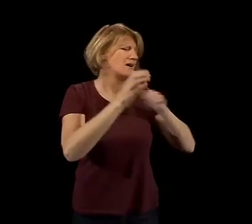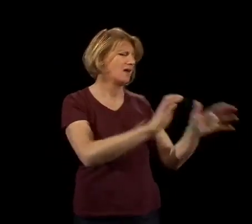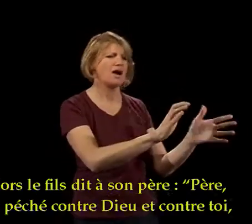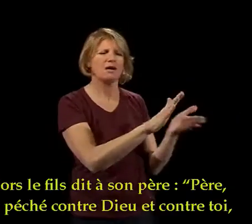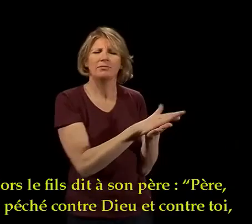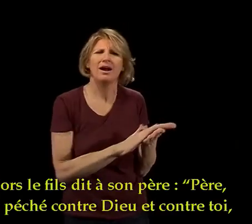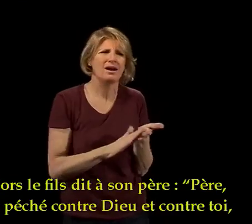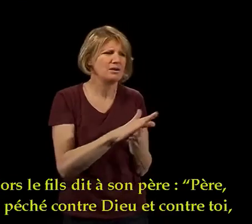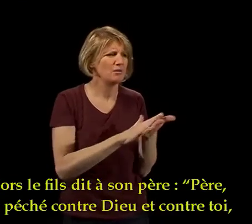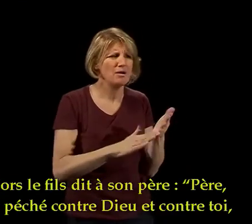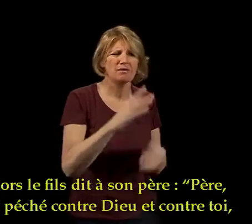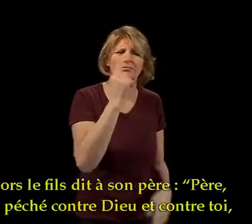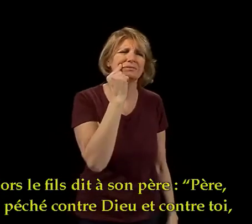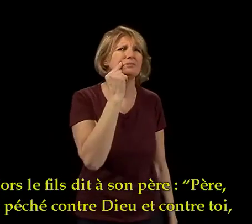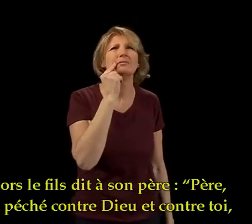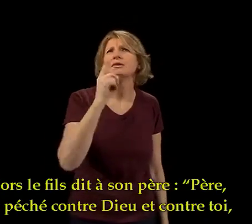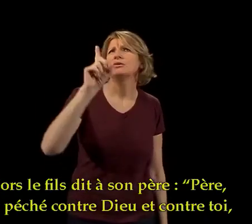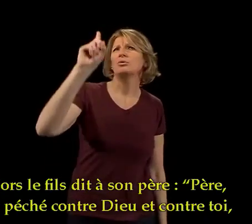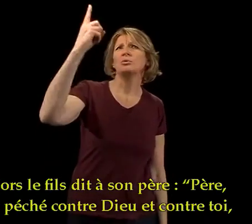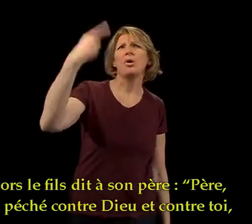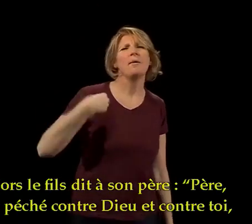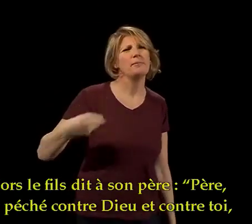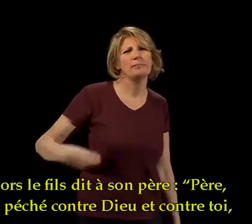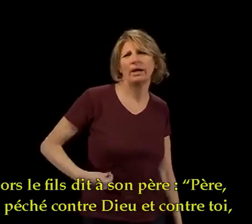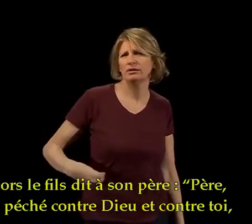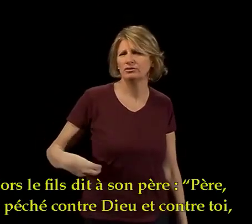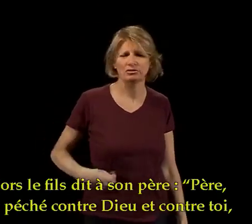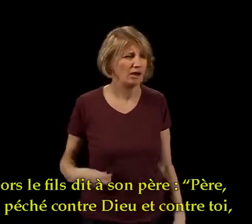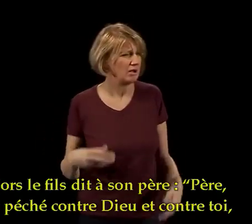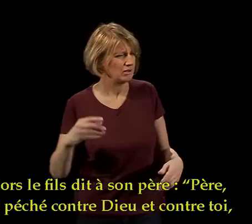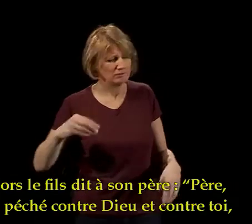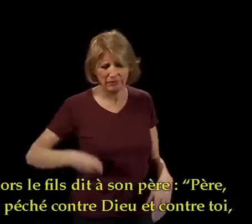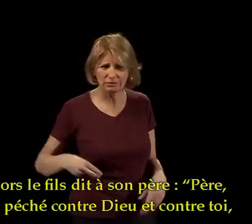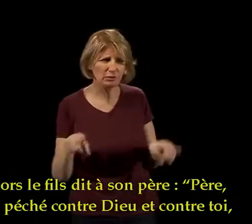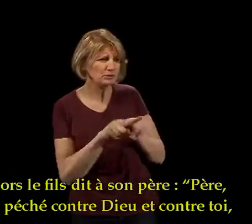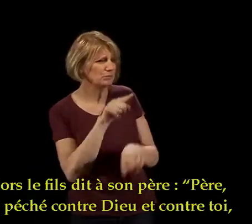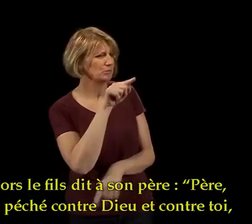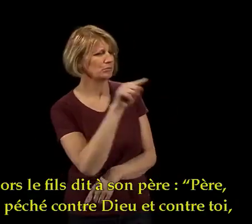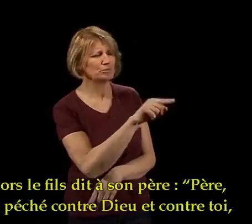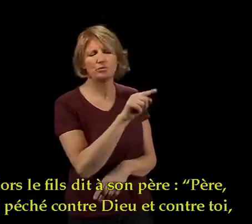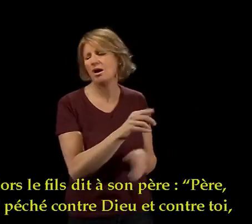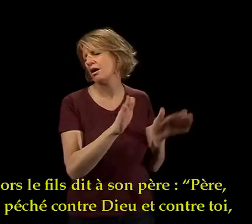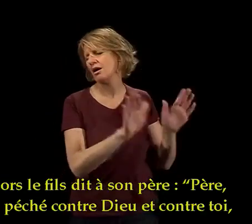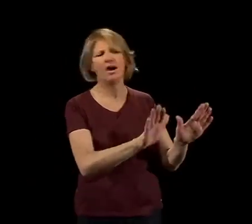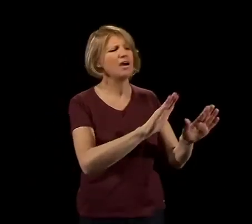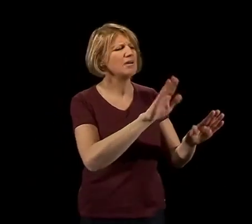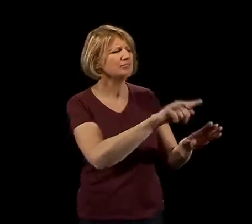Alors le fils dit à son père, « Père, j'ai péché contre Dieu et contre toi. Je ne mérite plus d'être appelé ton